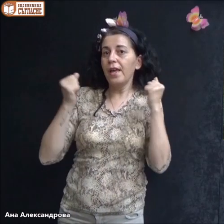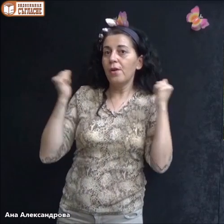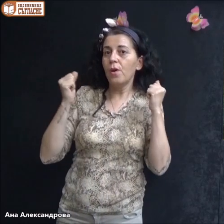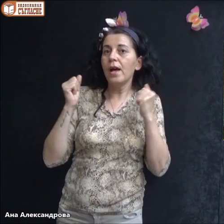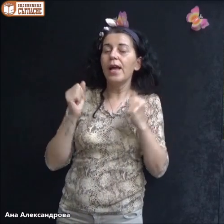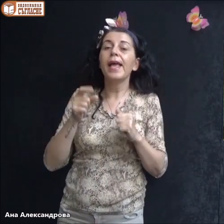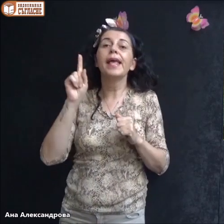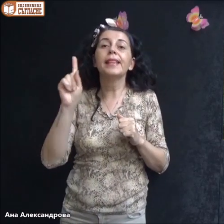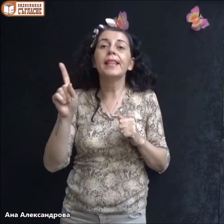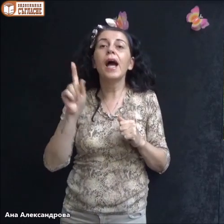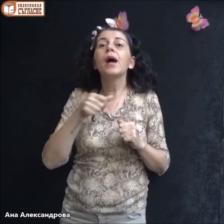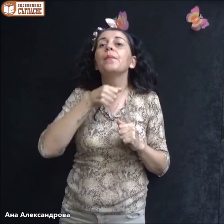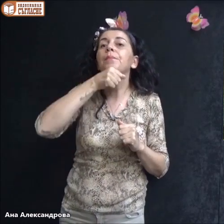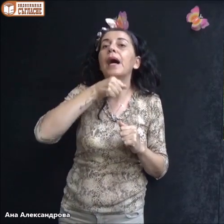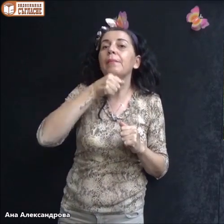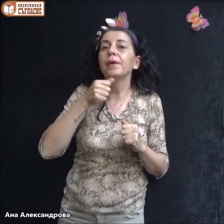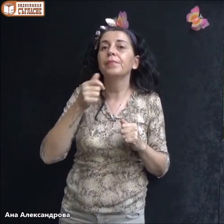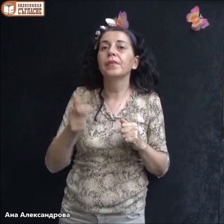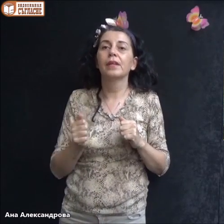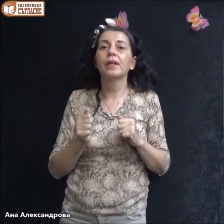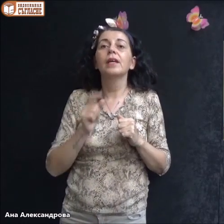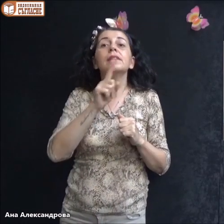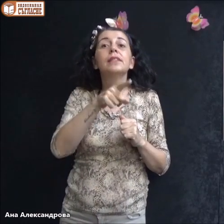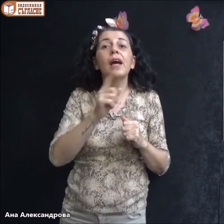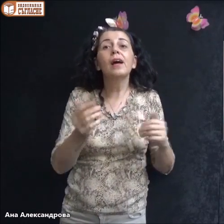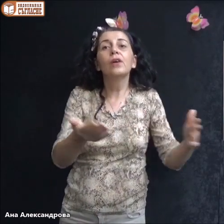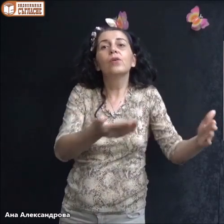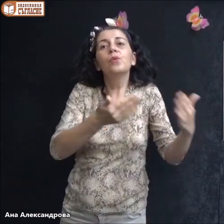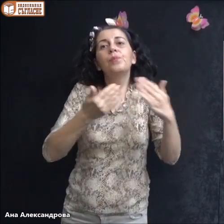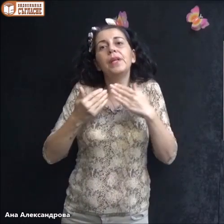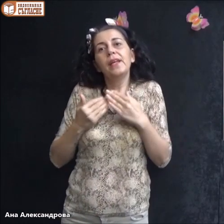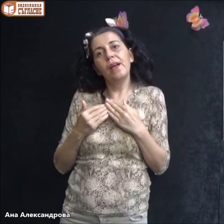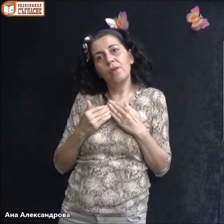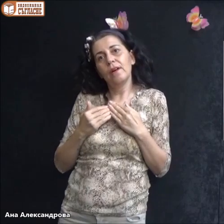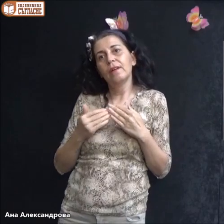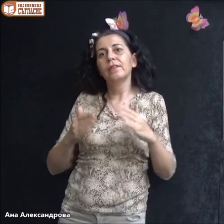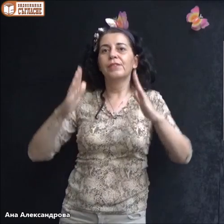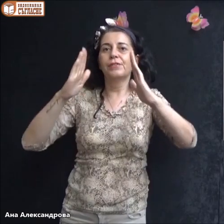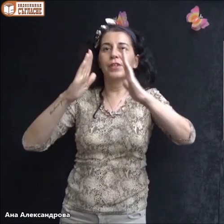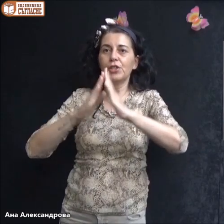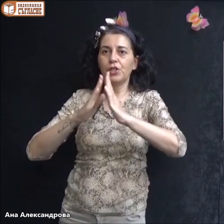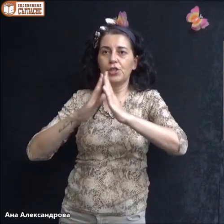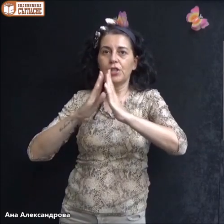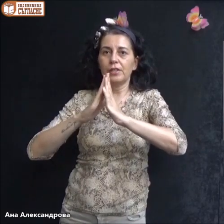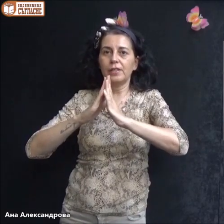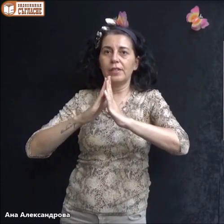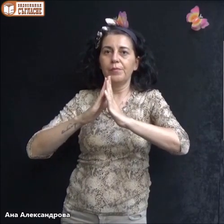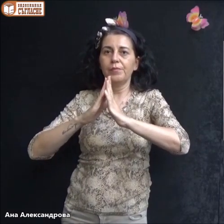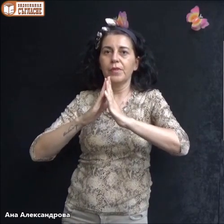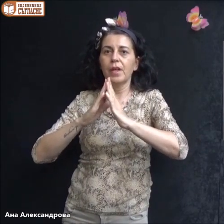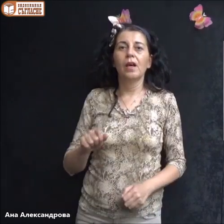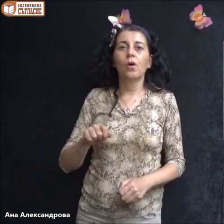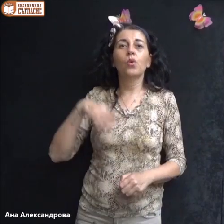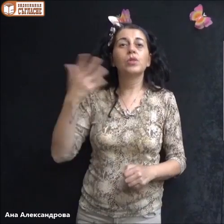живеела една баба. Тя го приела в къщичката си.